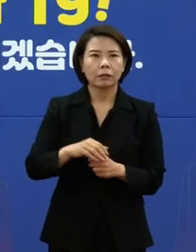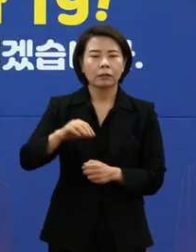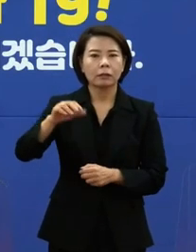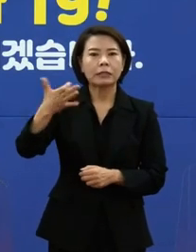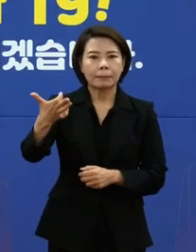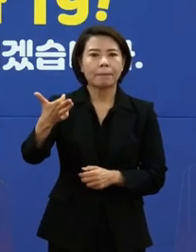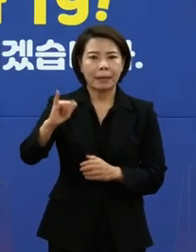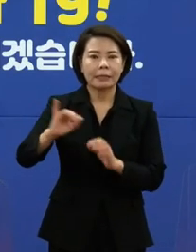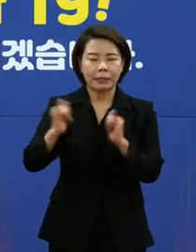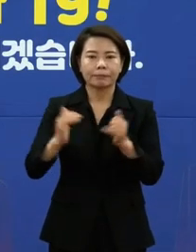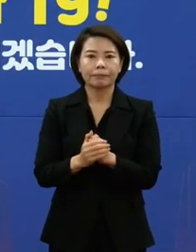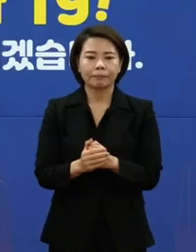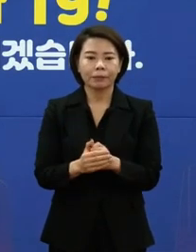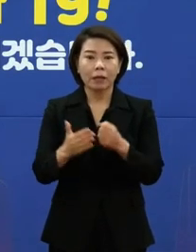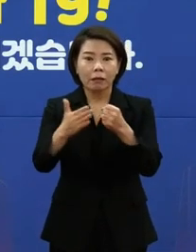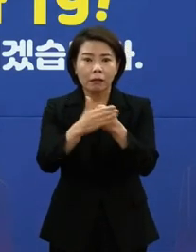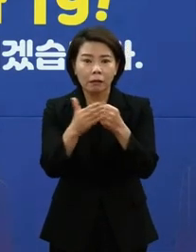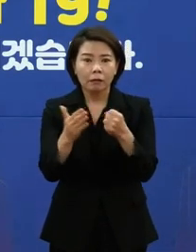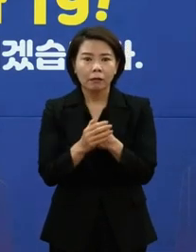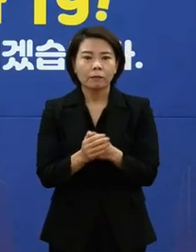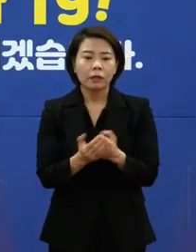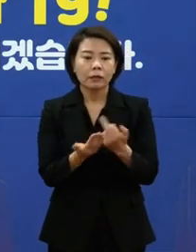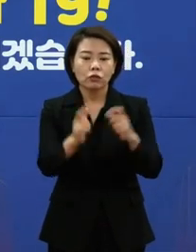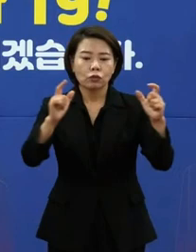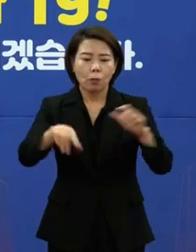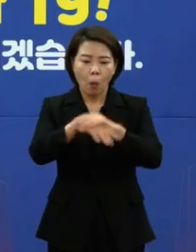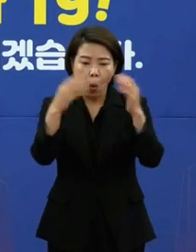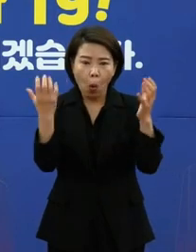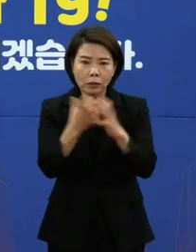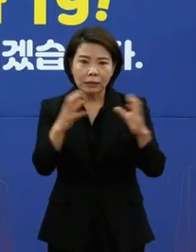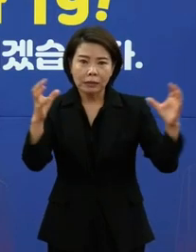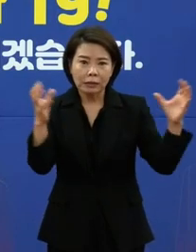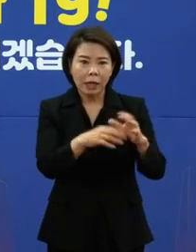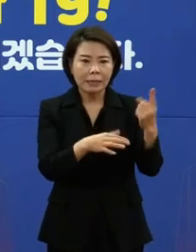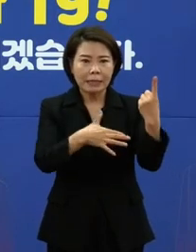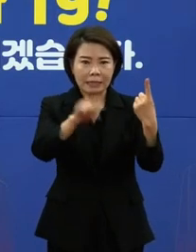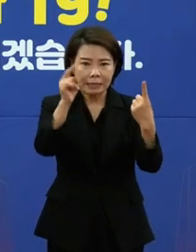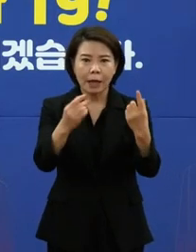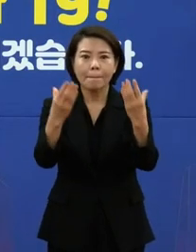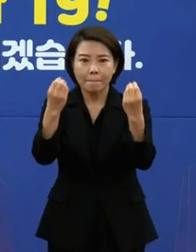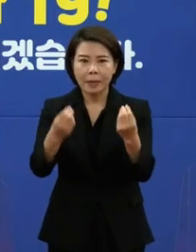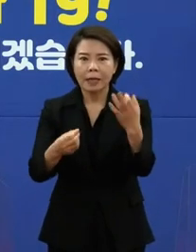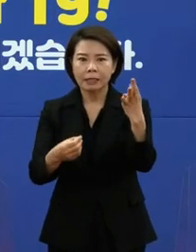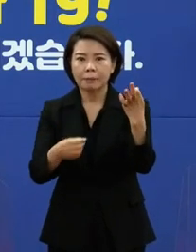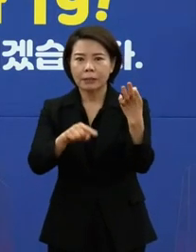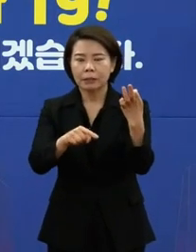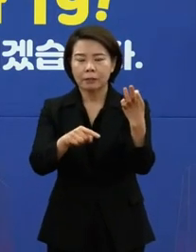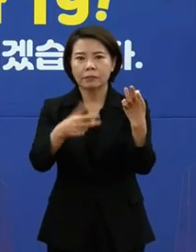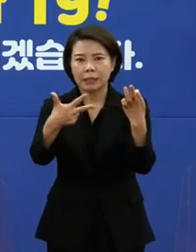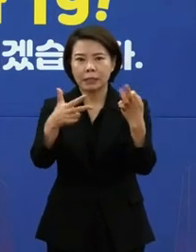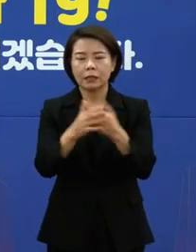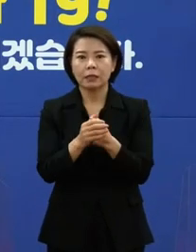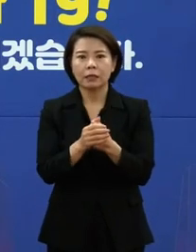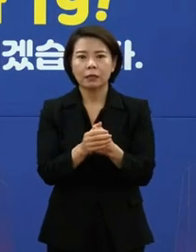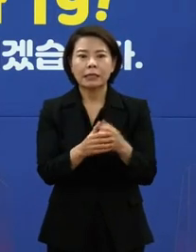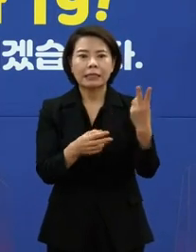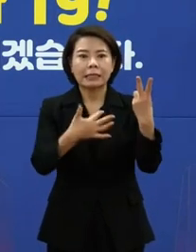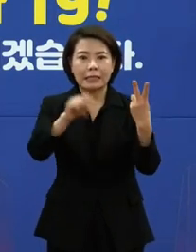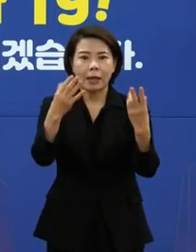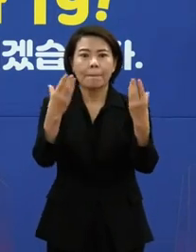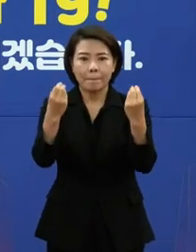9,018명입니다. 이로써 제주 지역 전체 도민 중 1차 완료자는 18.7%, 2차